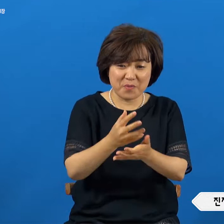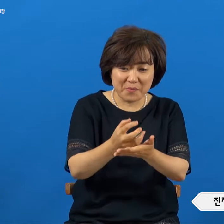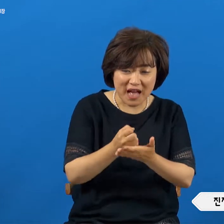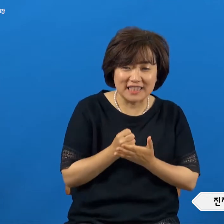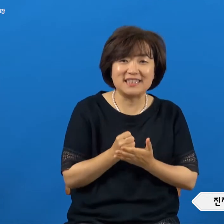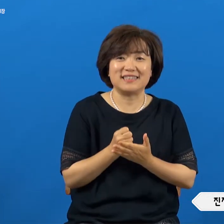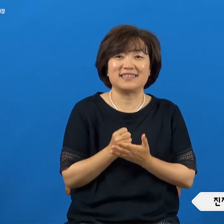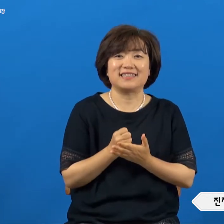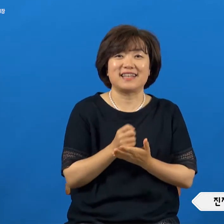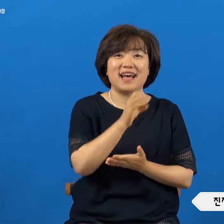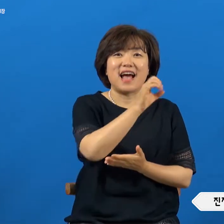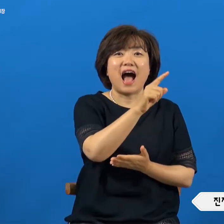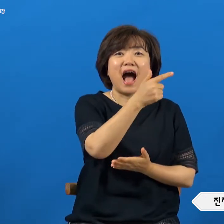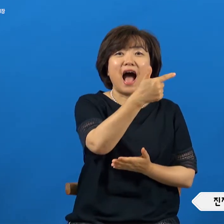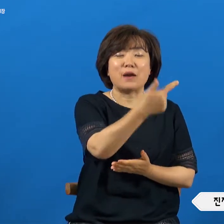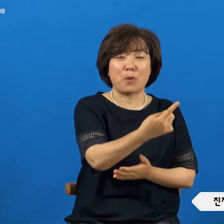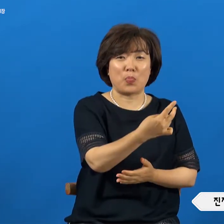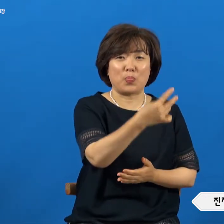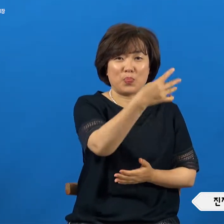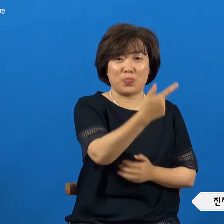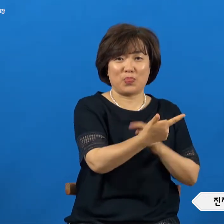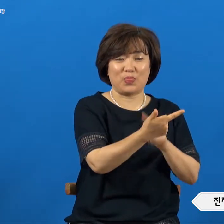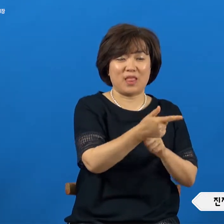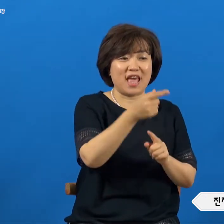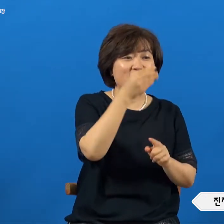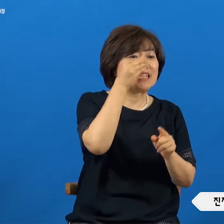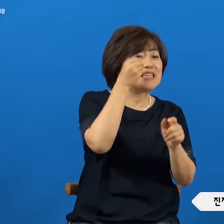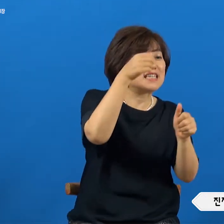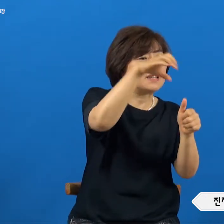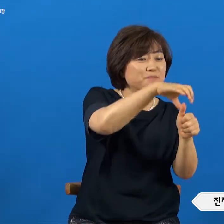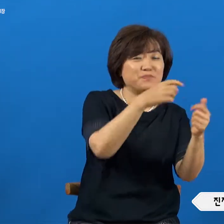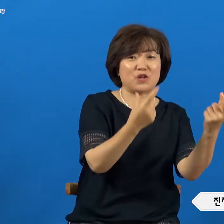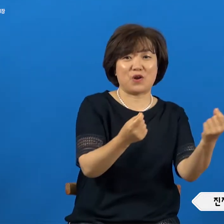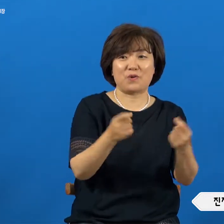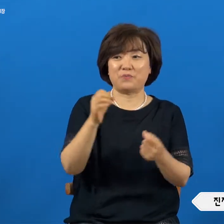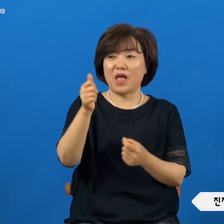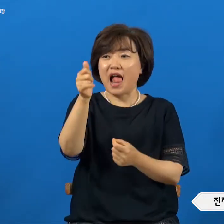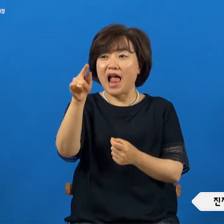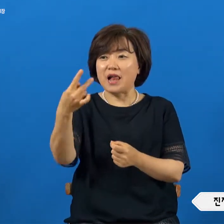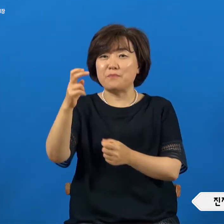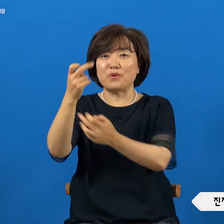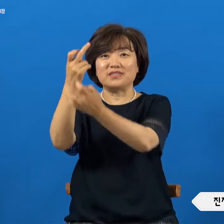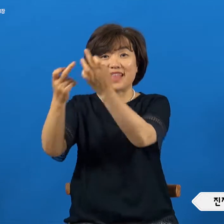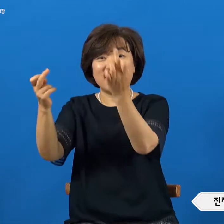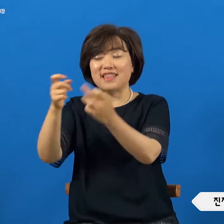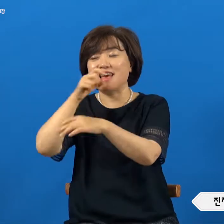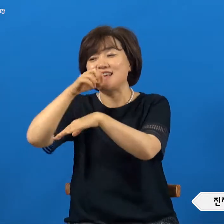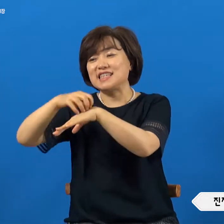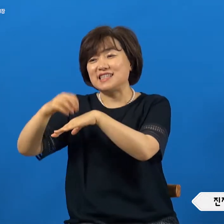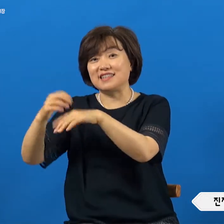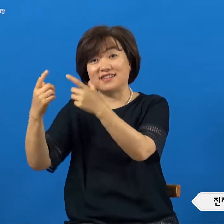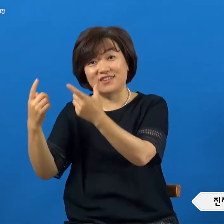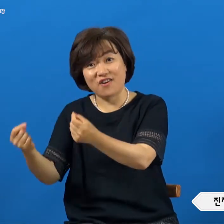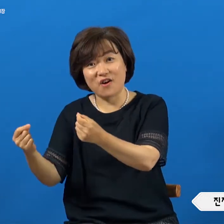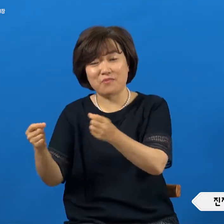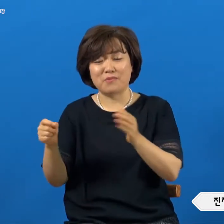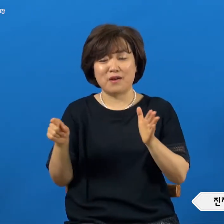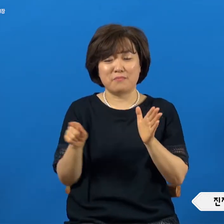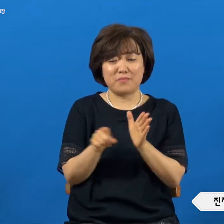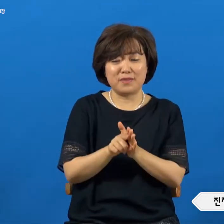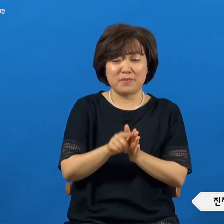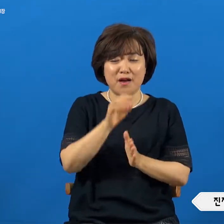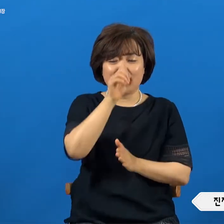기름처럼 헬몬의 이슬처럼 선하고 아름다운 믿음과 신앙의 공동체의 모습을